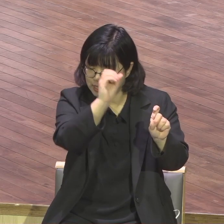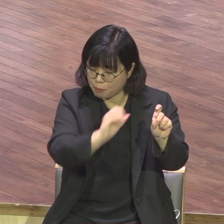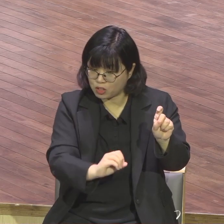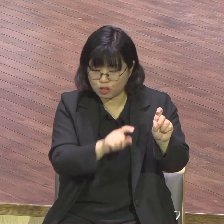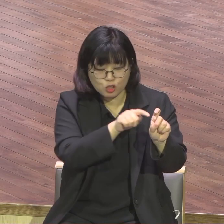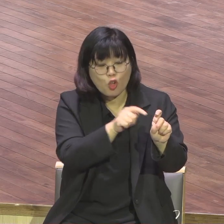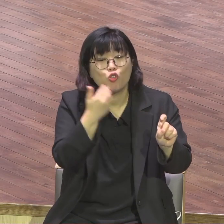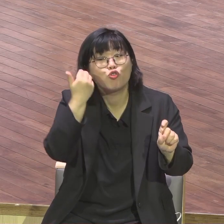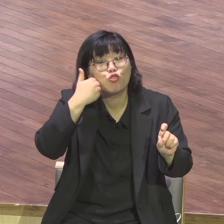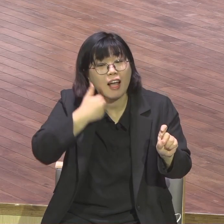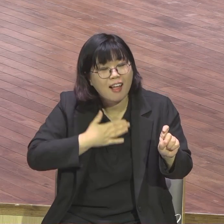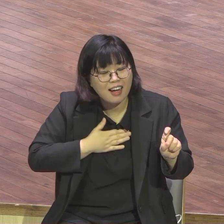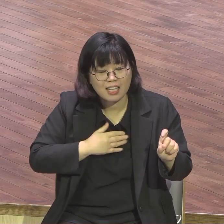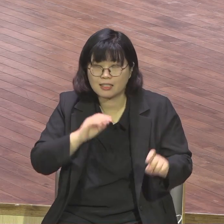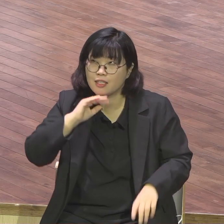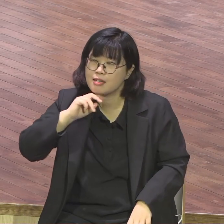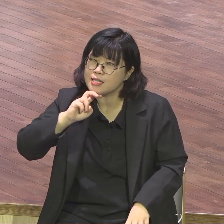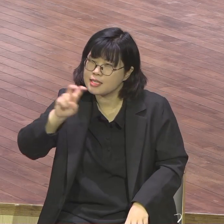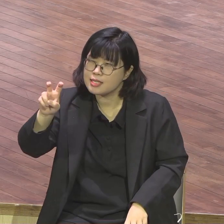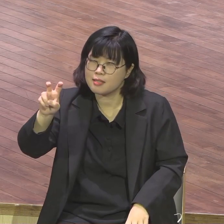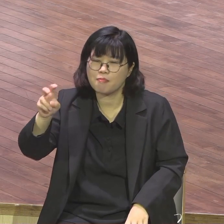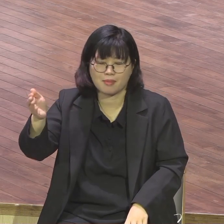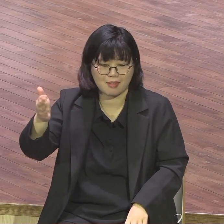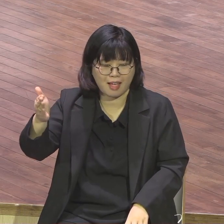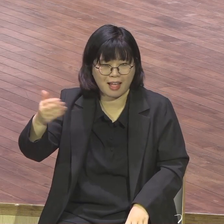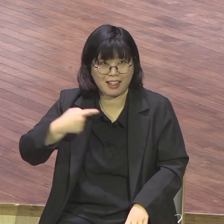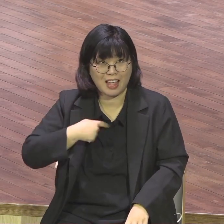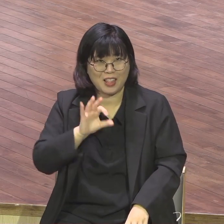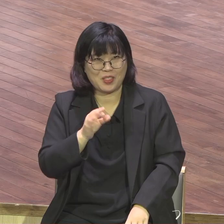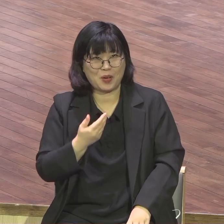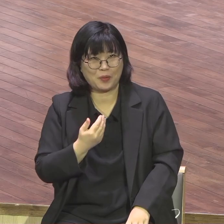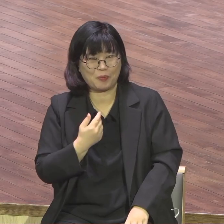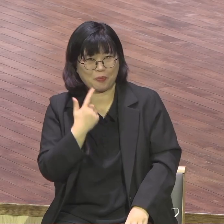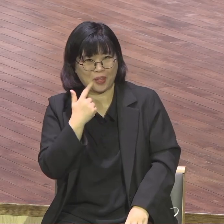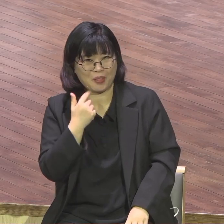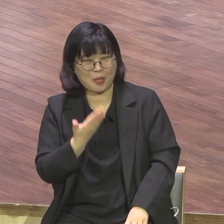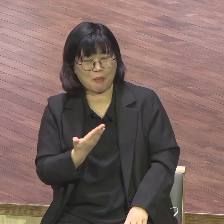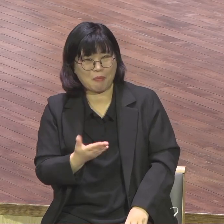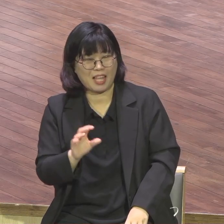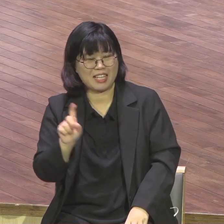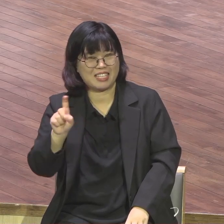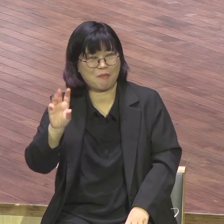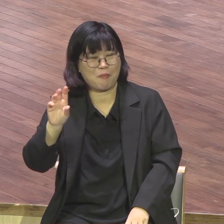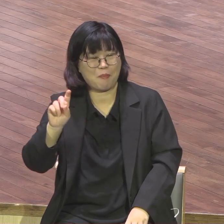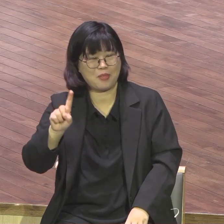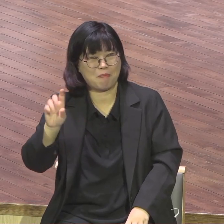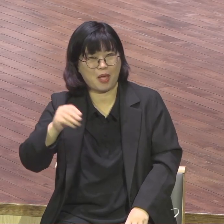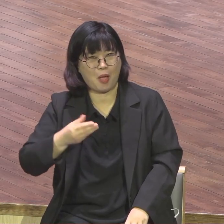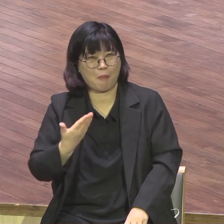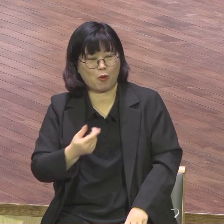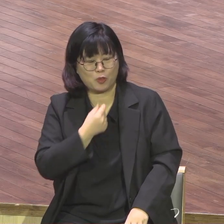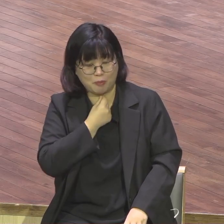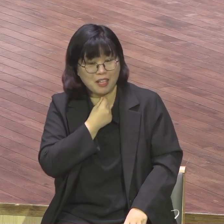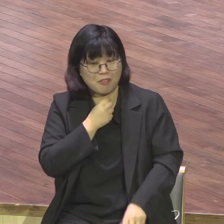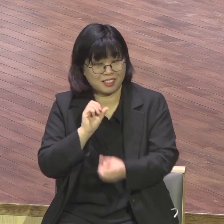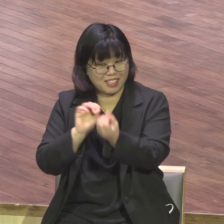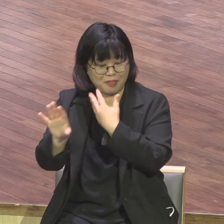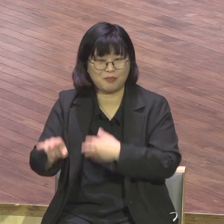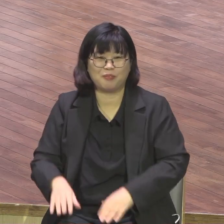20대 비중이 높았답니다. 그리고 설에 용돈 한 푼도 받지 못하는